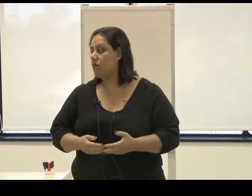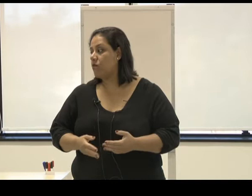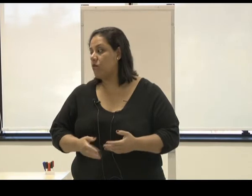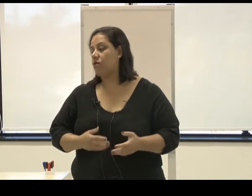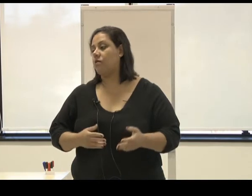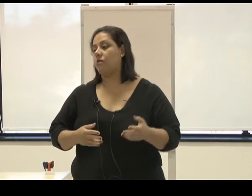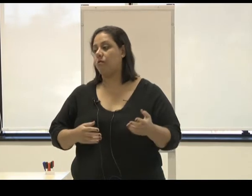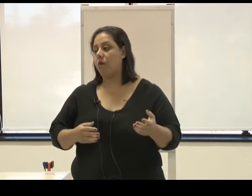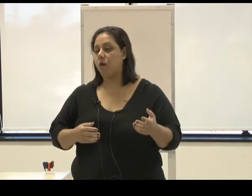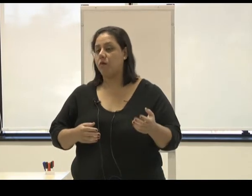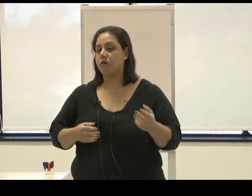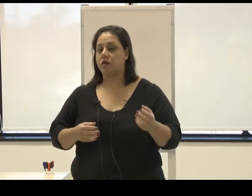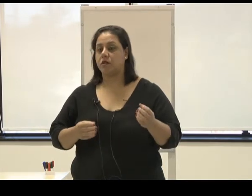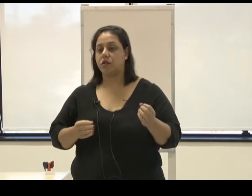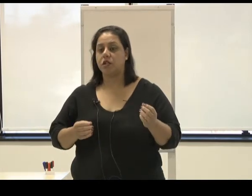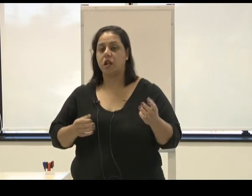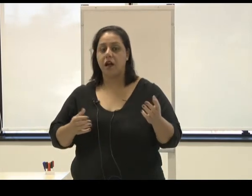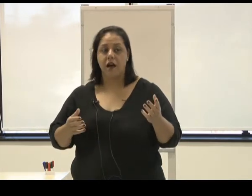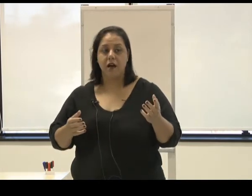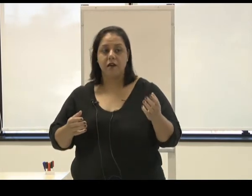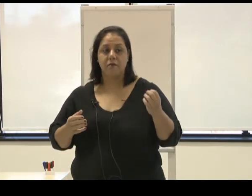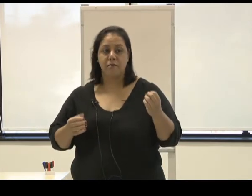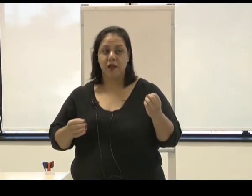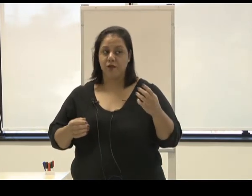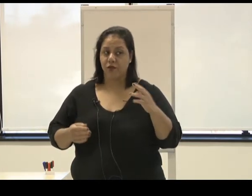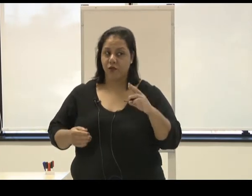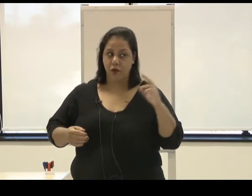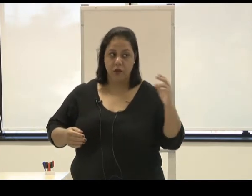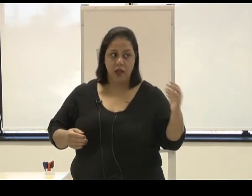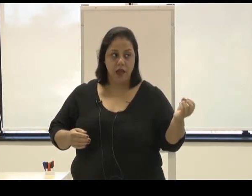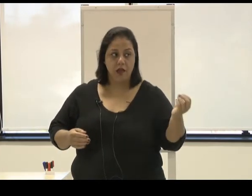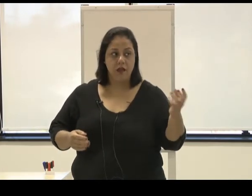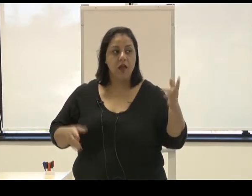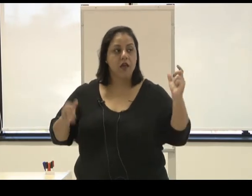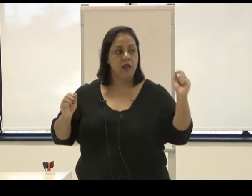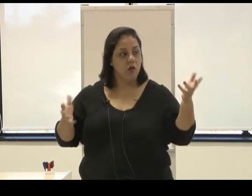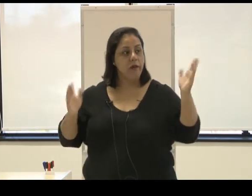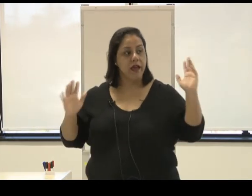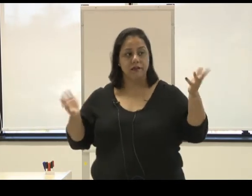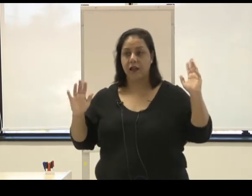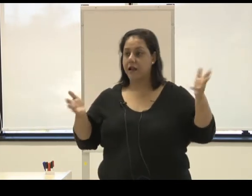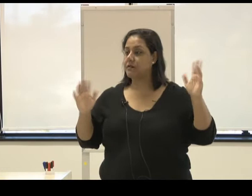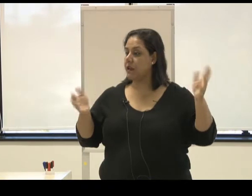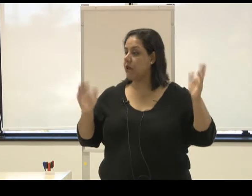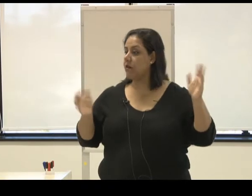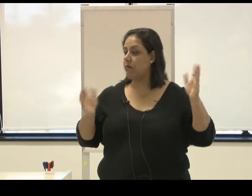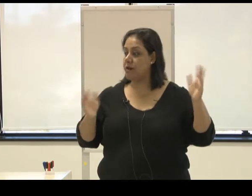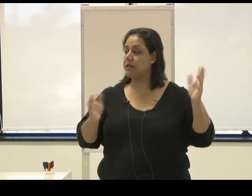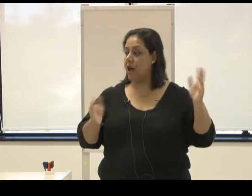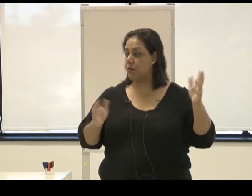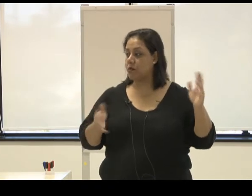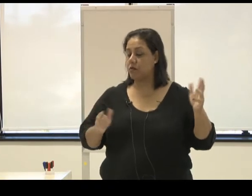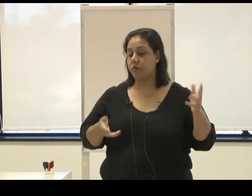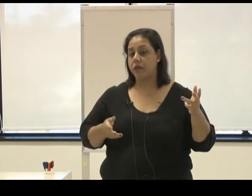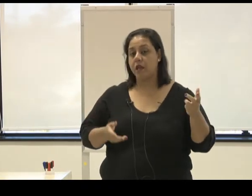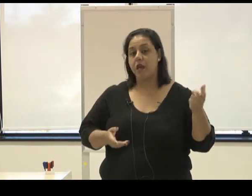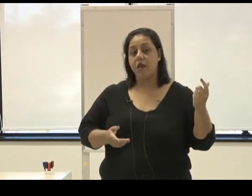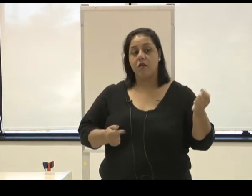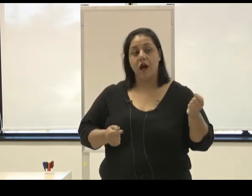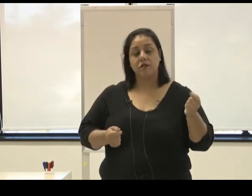do bom dia, meu nome é, e comecem a ser mais rápidos. Às vezes